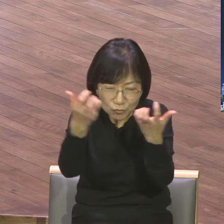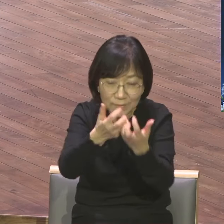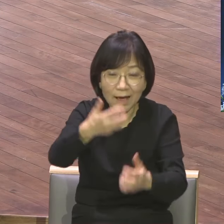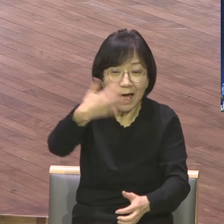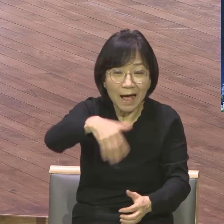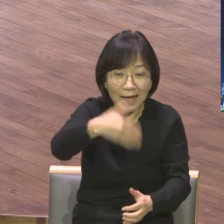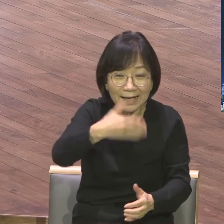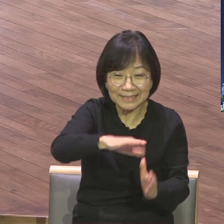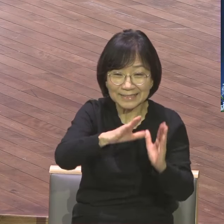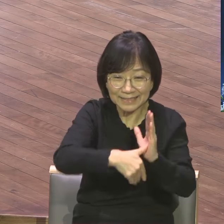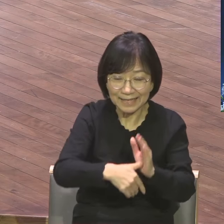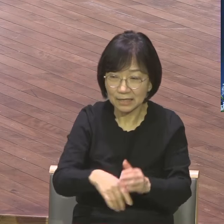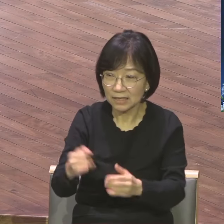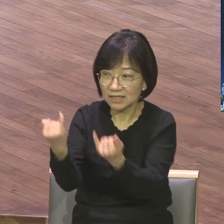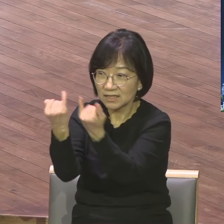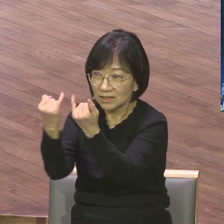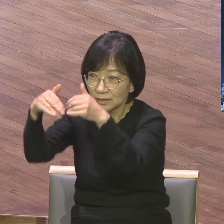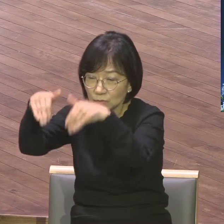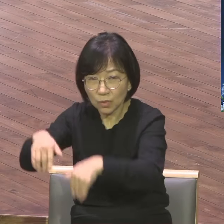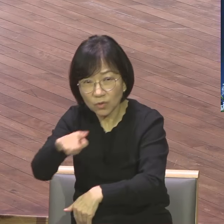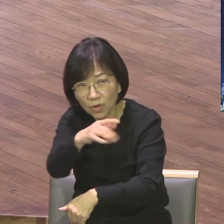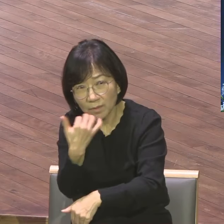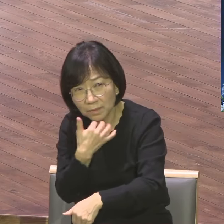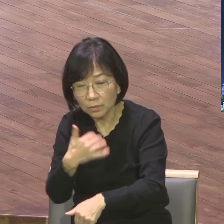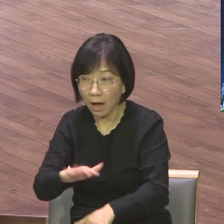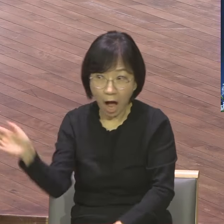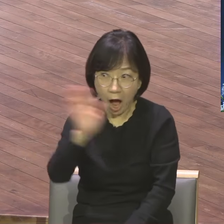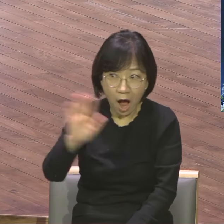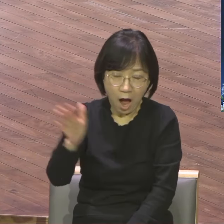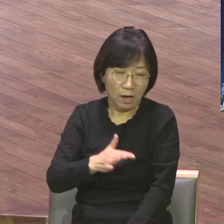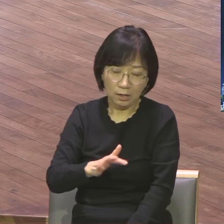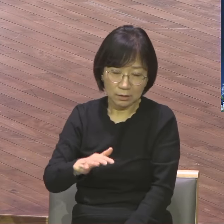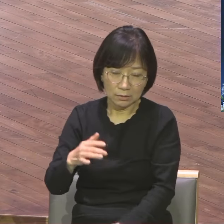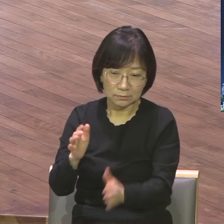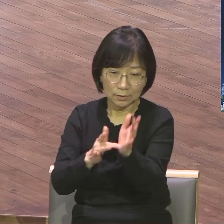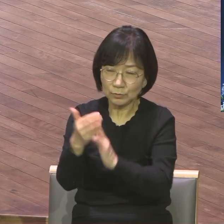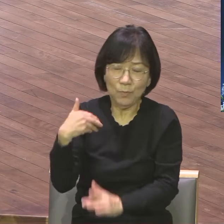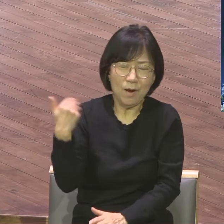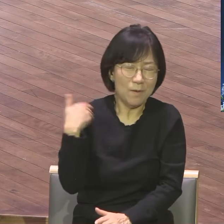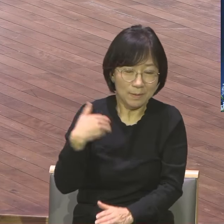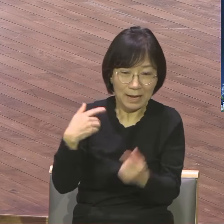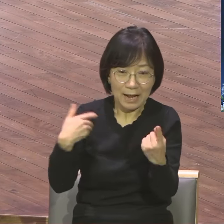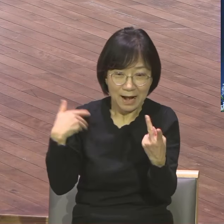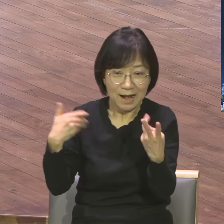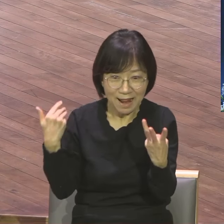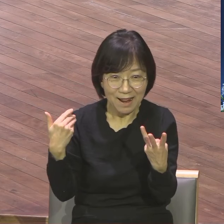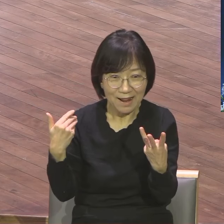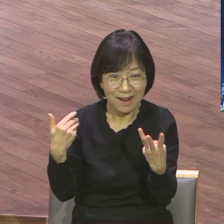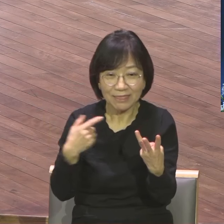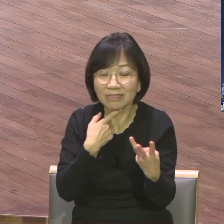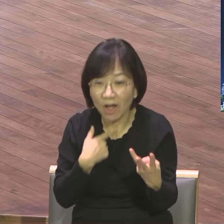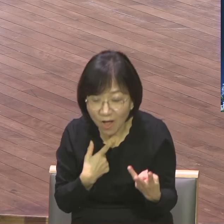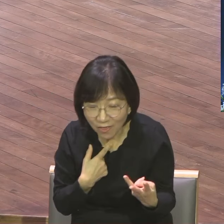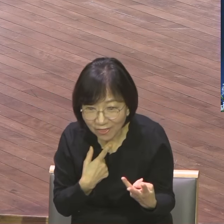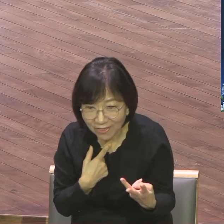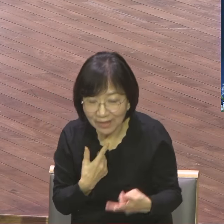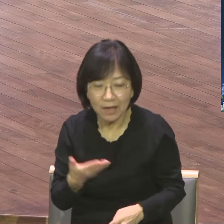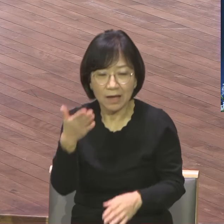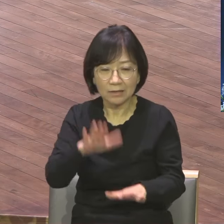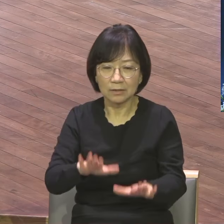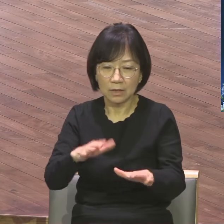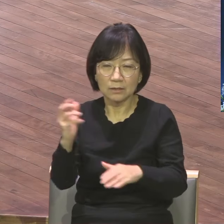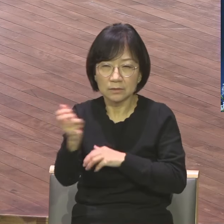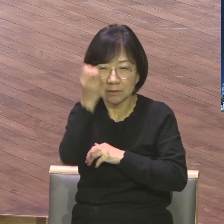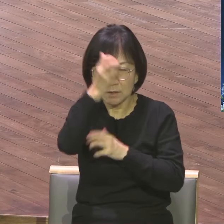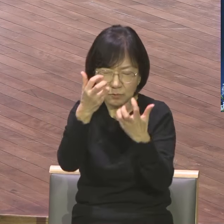계집 여종의 말을 듣고 세 번 예수를 부인했던 약한 자입니다. 근데 성령 충만 받고 나서 60일 되던